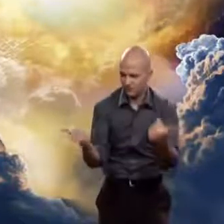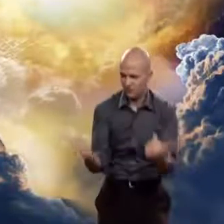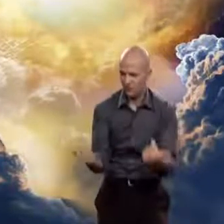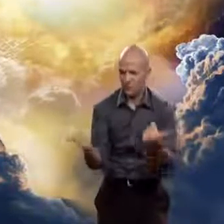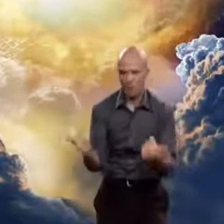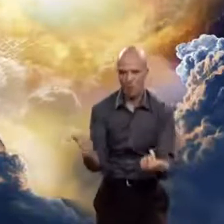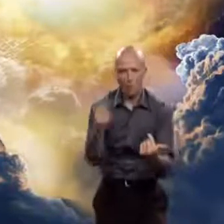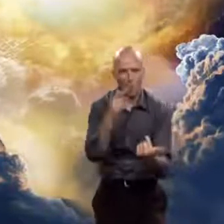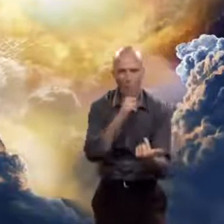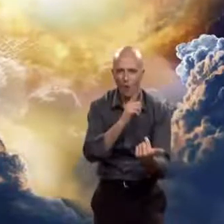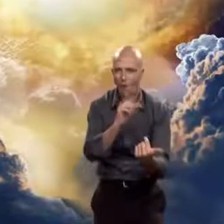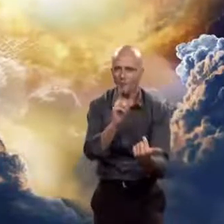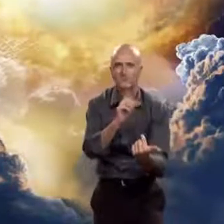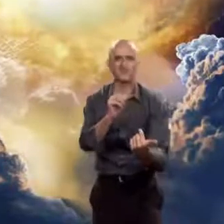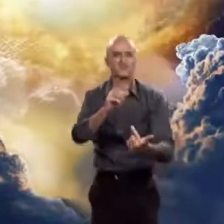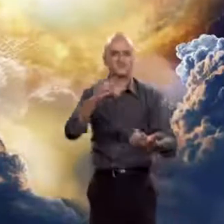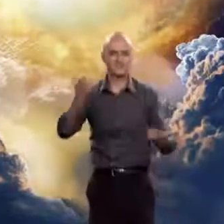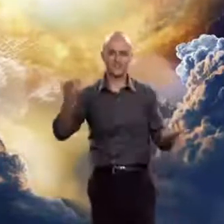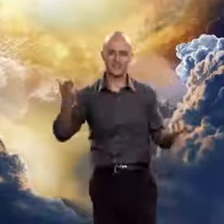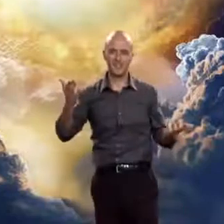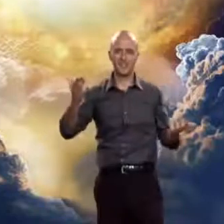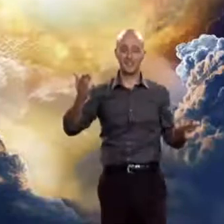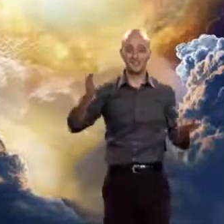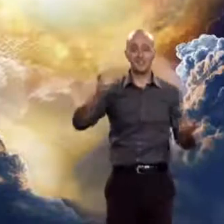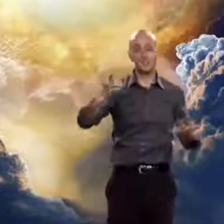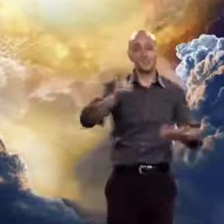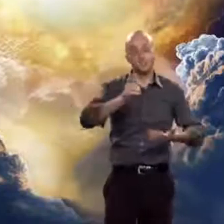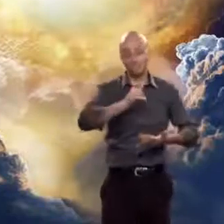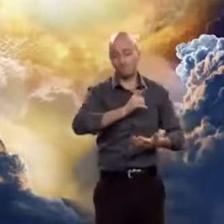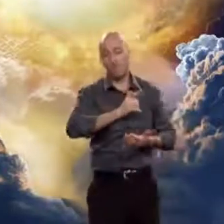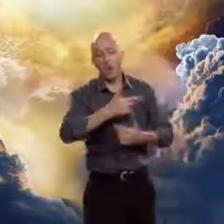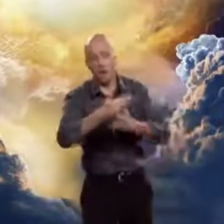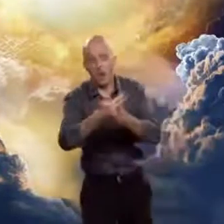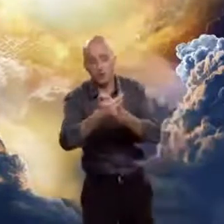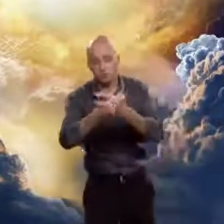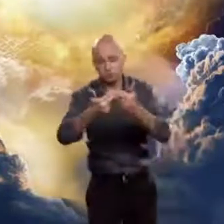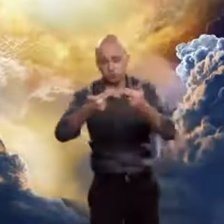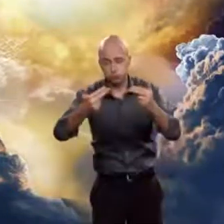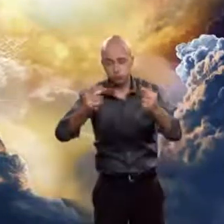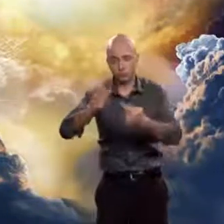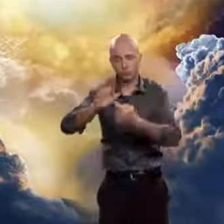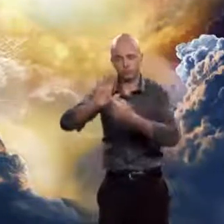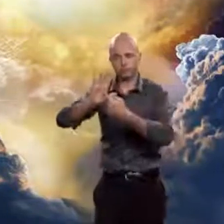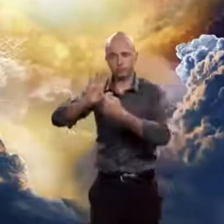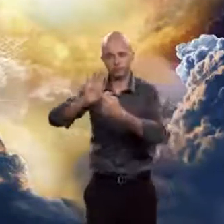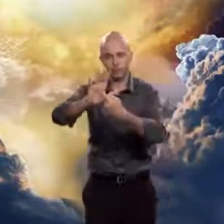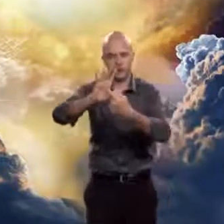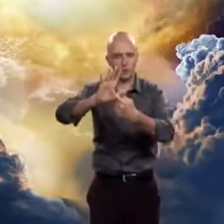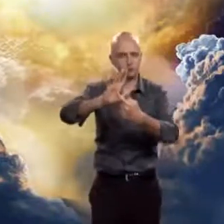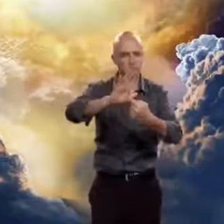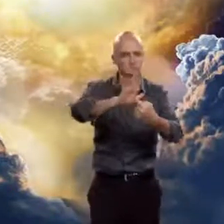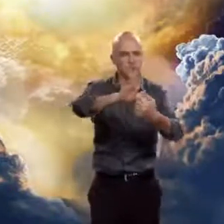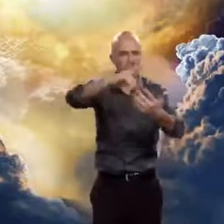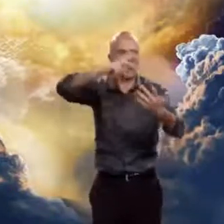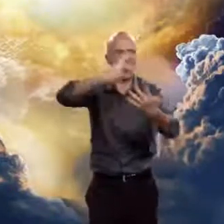líderes, ele pode influenciar as multidões. Quando Cristo veio, o povo comum ouvia seus discursos com